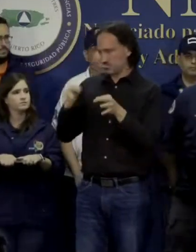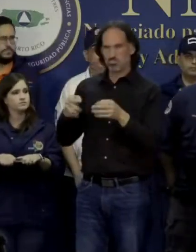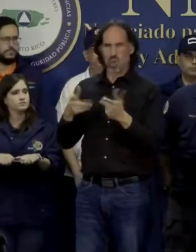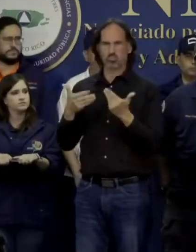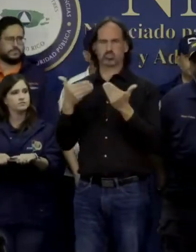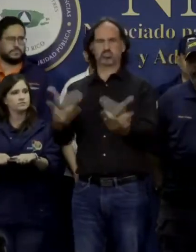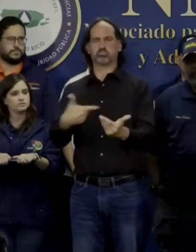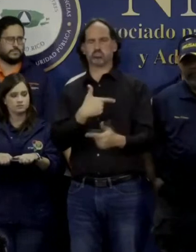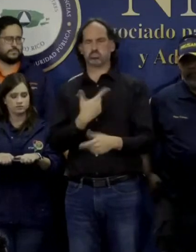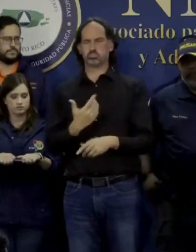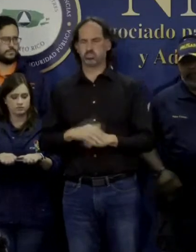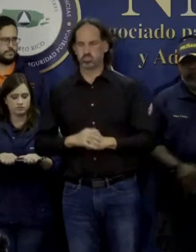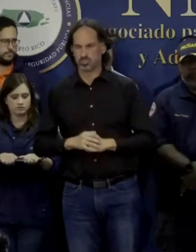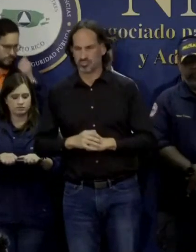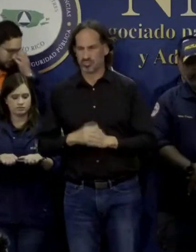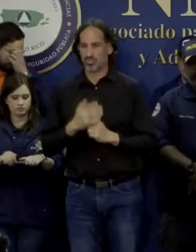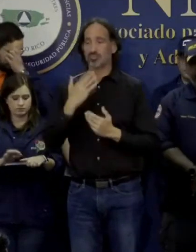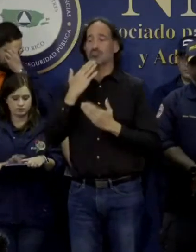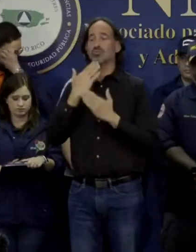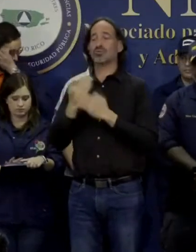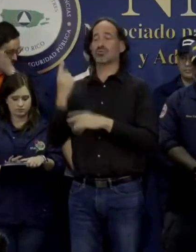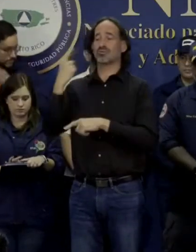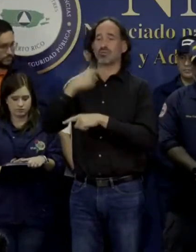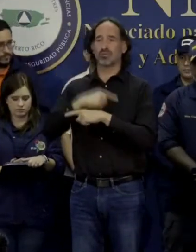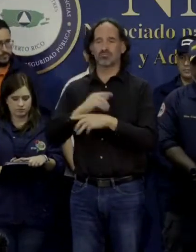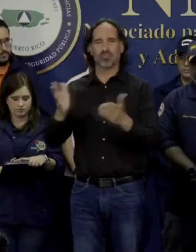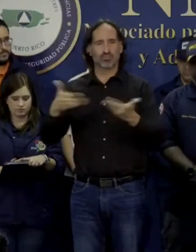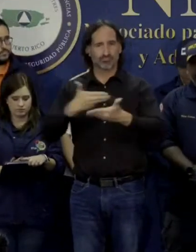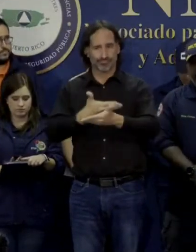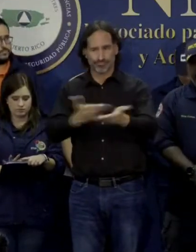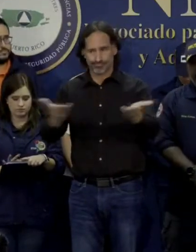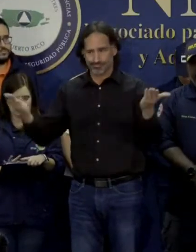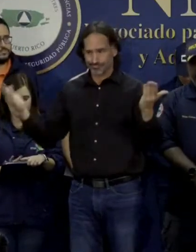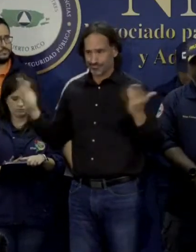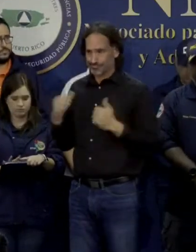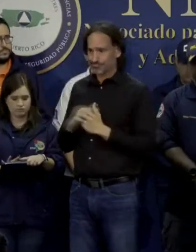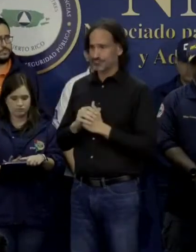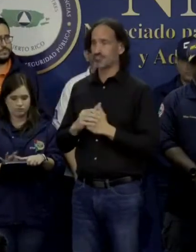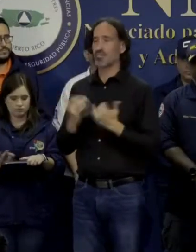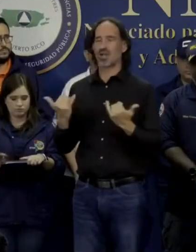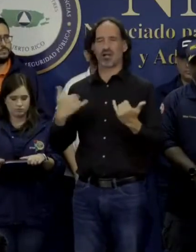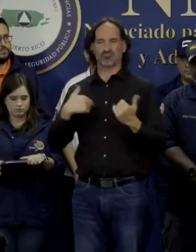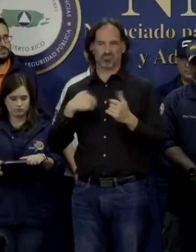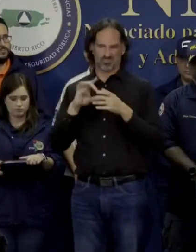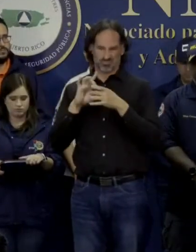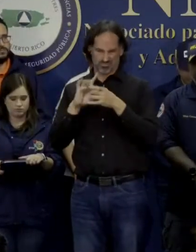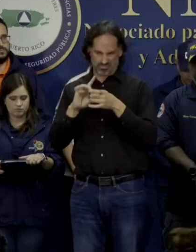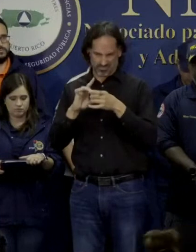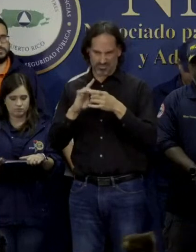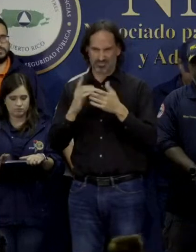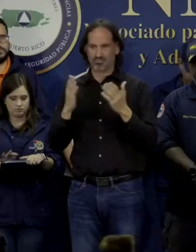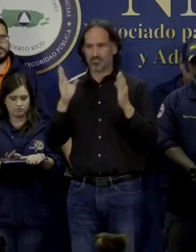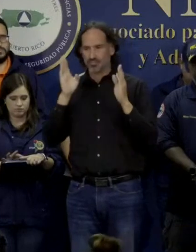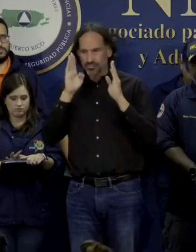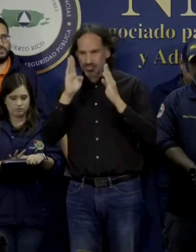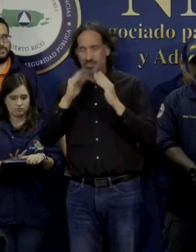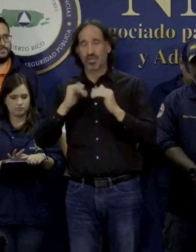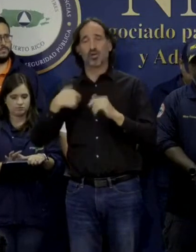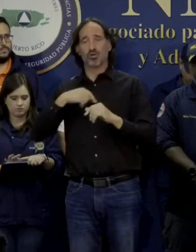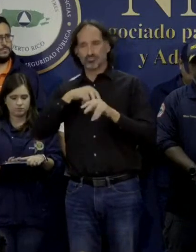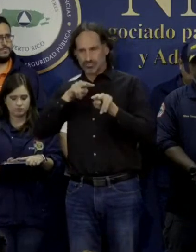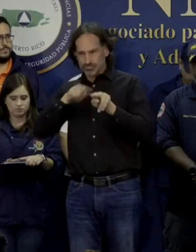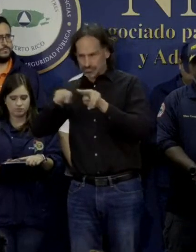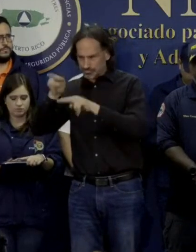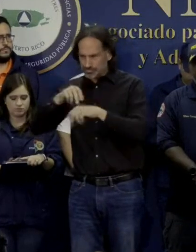gobernador. Buenos días a todos. Estamos en coordinación con los ingenieros estructurales de la Autoridad de Carretera. Van en camino allá,